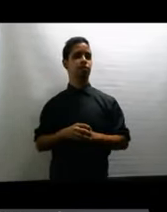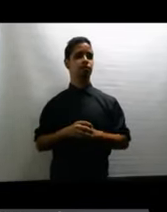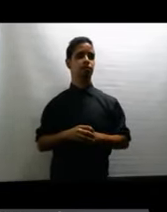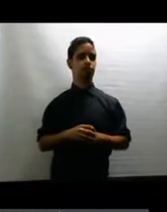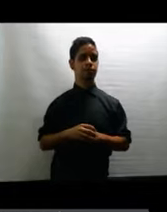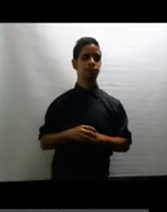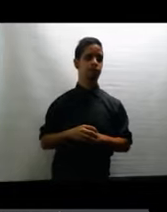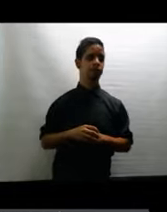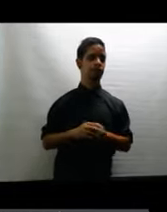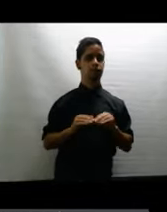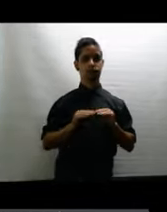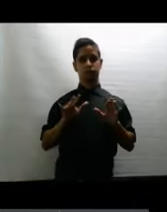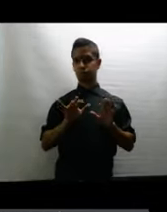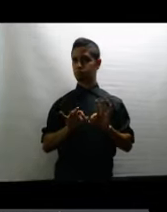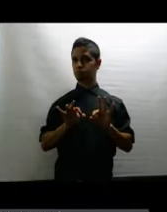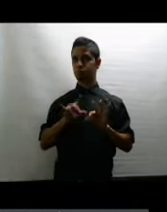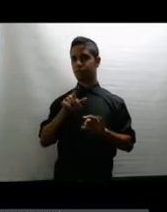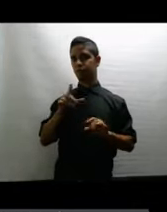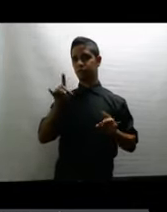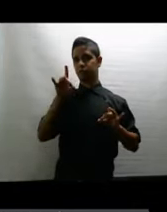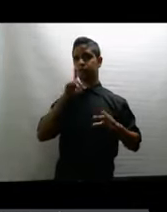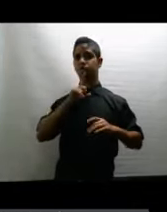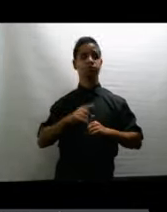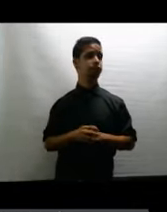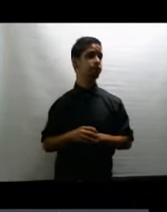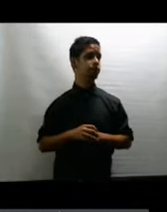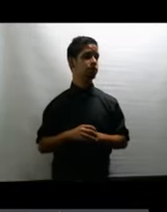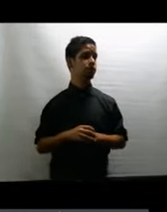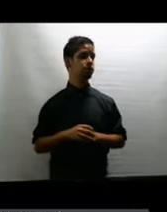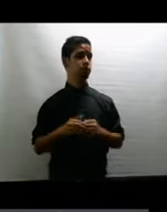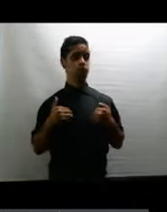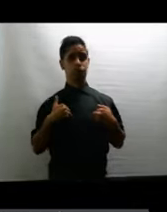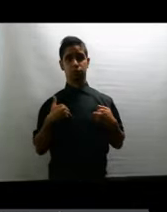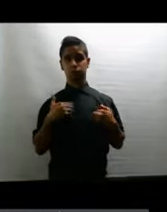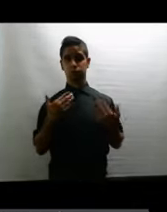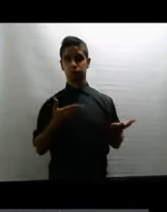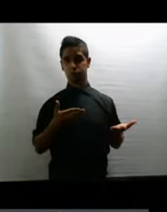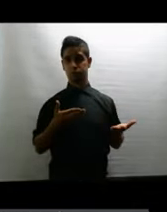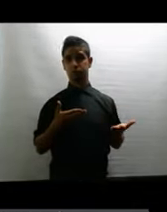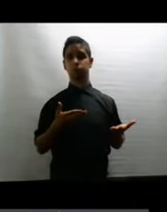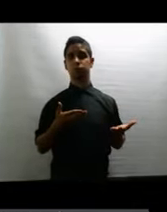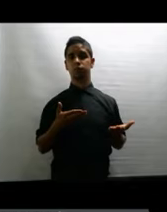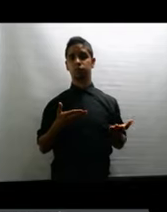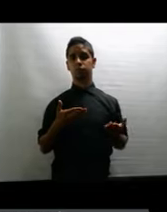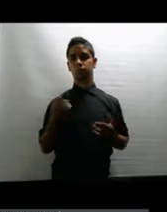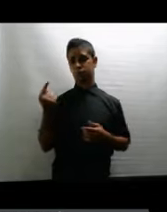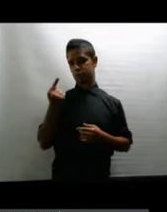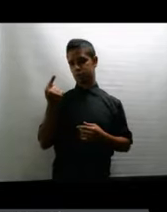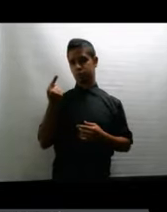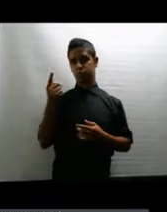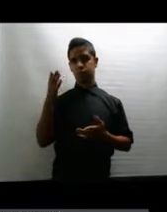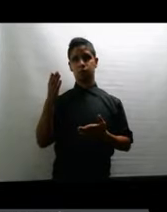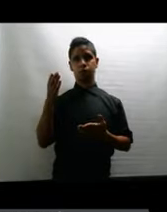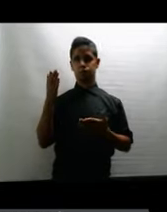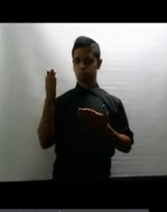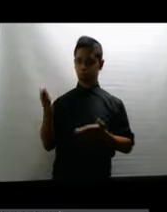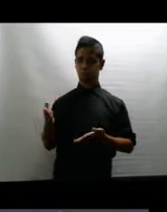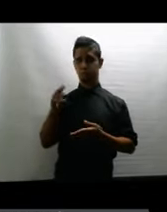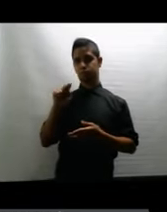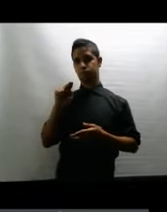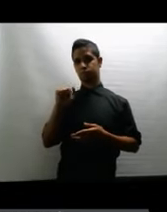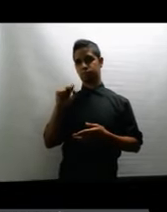7:00 en punto, sí. Claro. Qué poca vergüenza. Bueno, pero mira. Y tenemos aquí a la iglesia, a la siempre bien ponderada Nancy Millán.